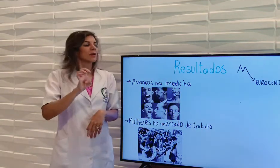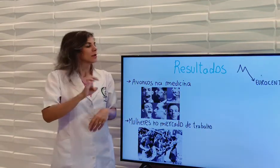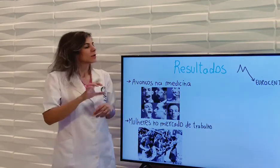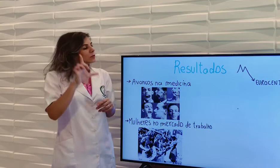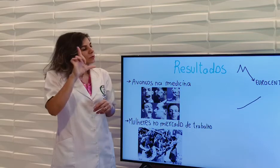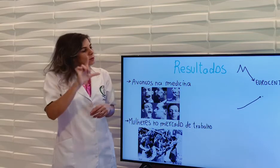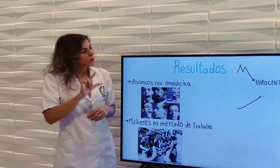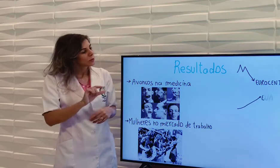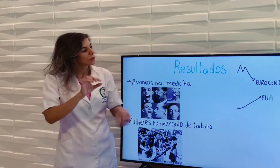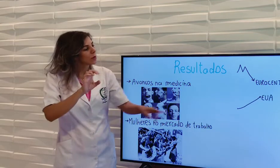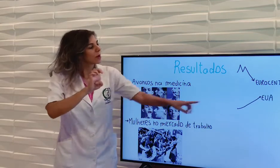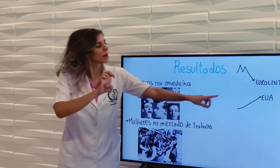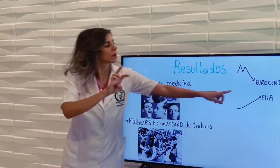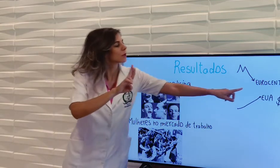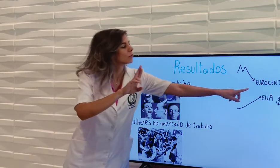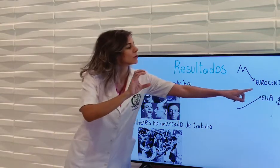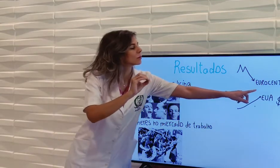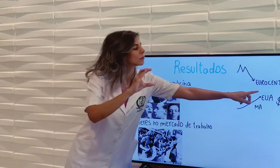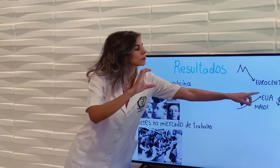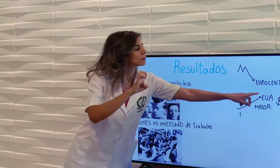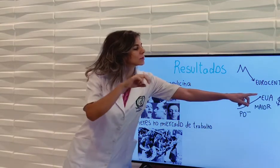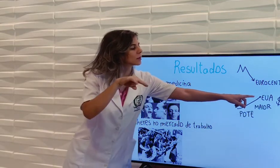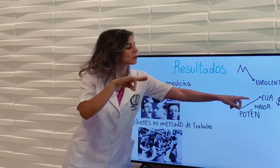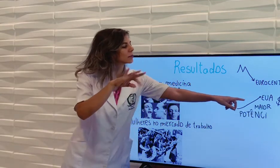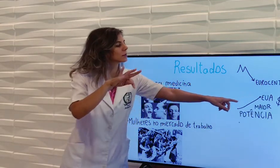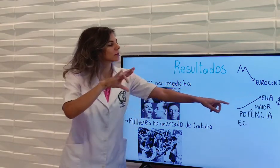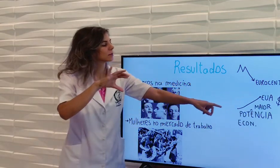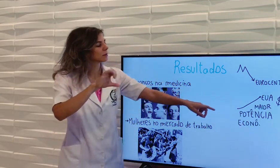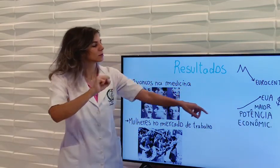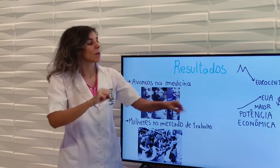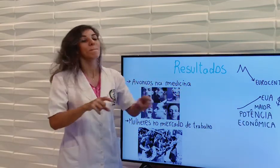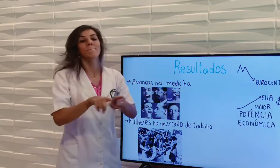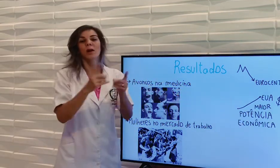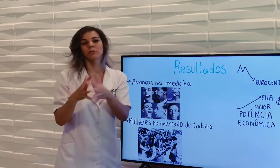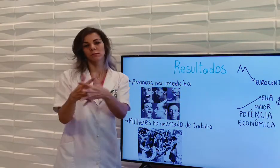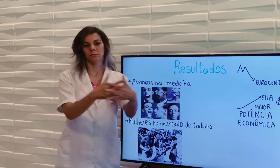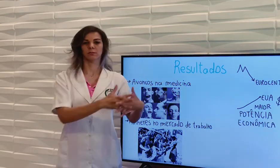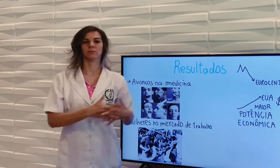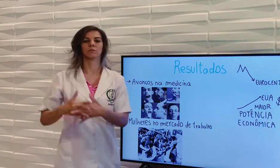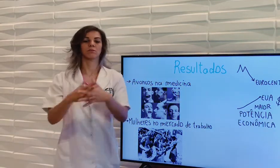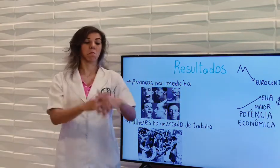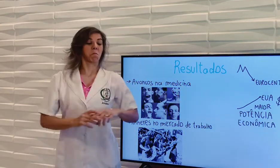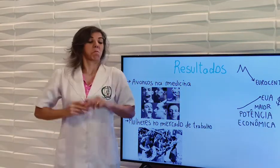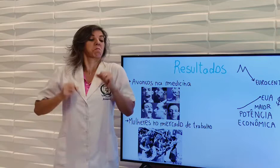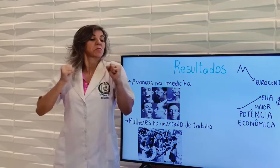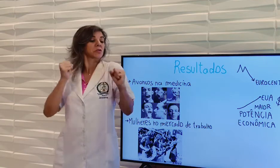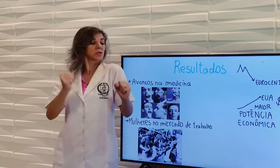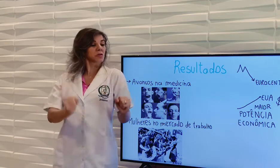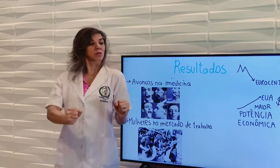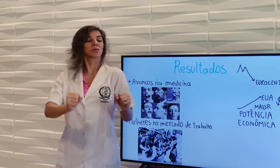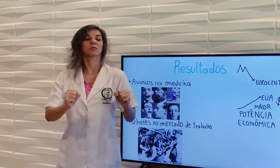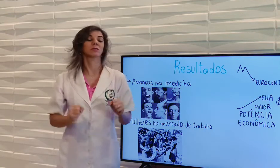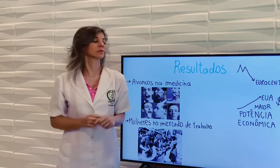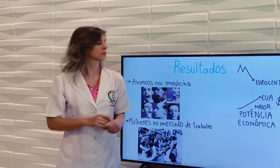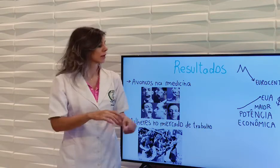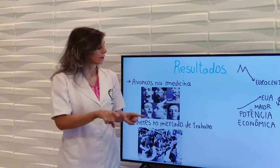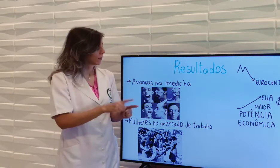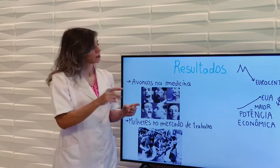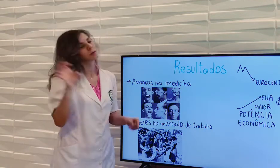Agora os Estados Unidos eram a maior potência mundial, já que a Europa estava muito ferrada tentando se reconstruir.